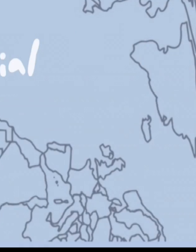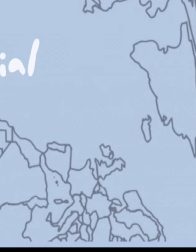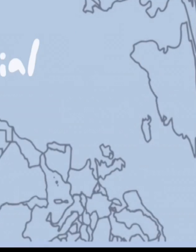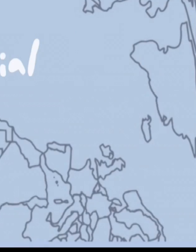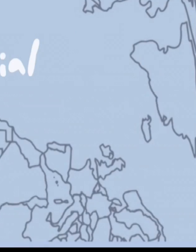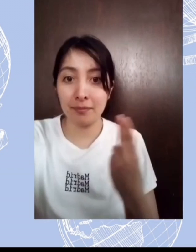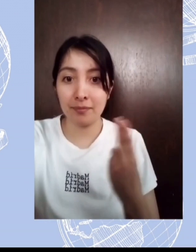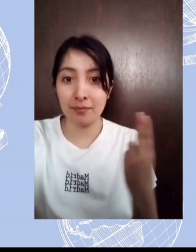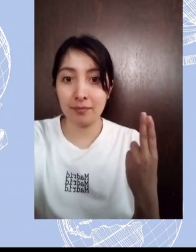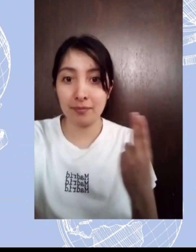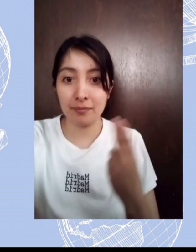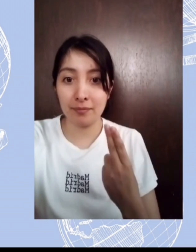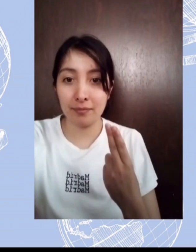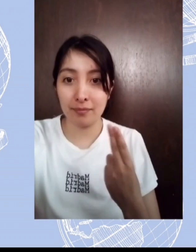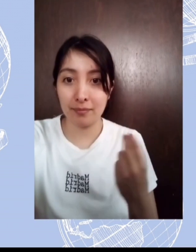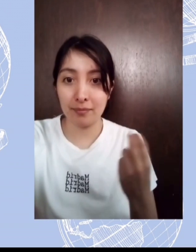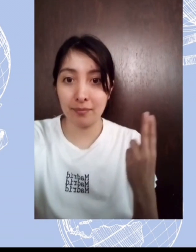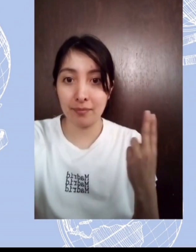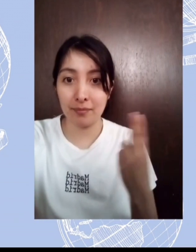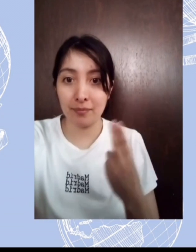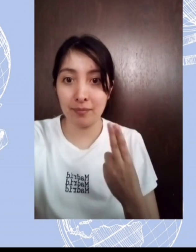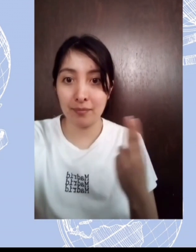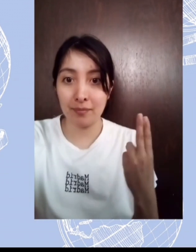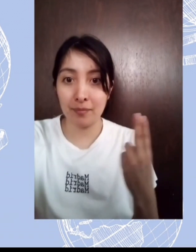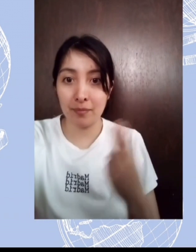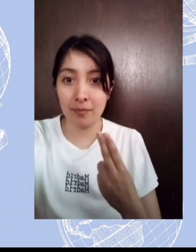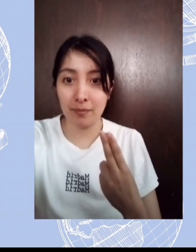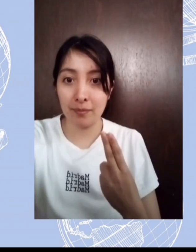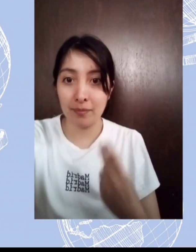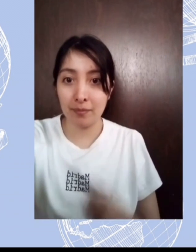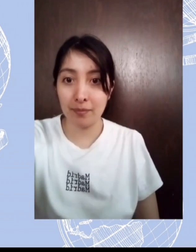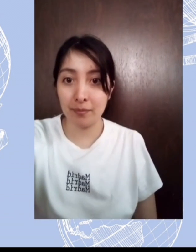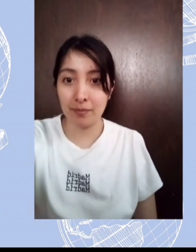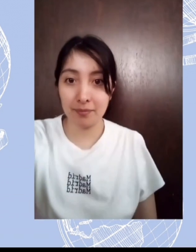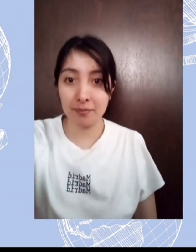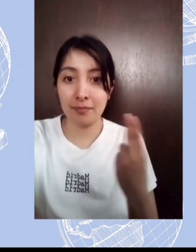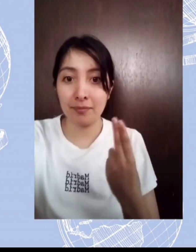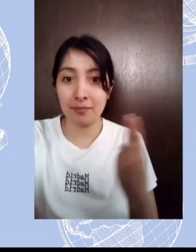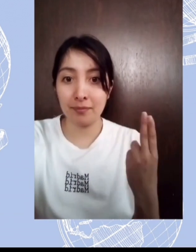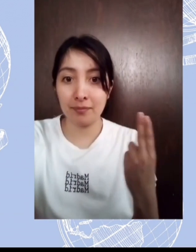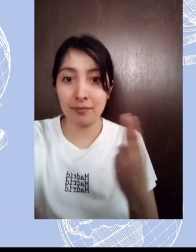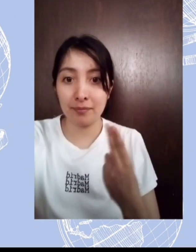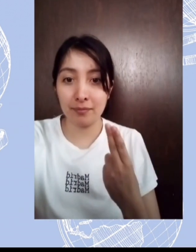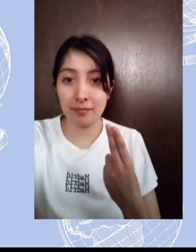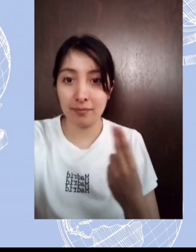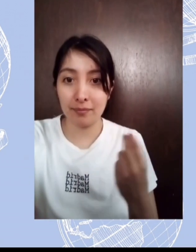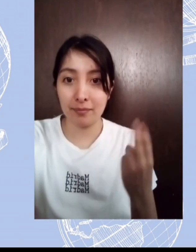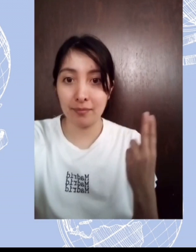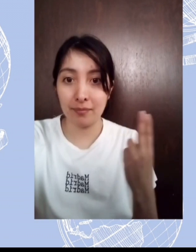Referencial. En este caso se da o pide información. ¿Necesitas ayuda? Esta señal se hace en 2